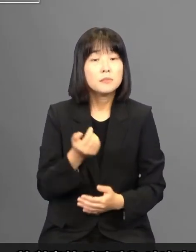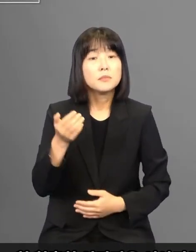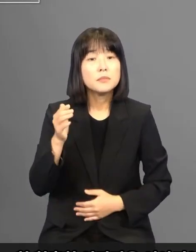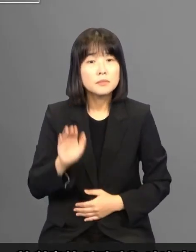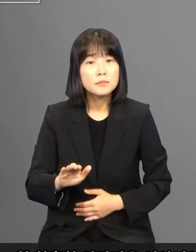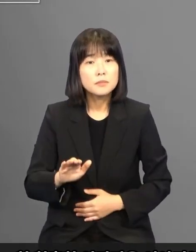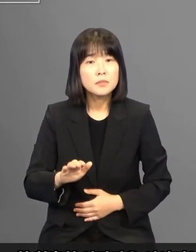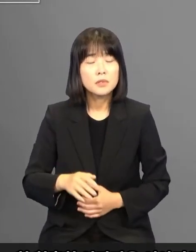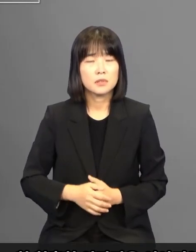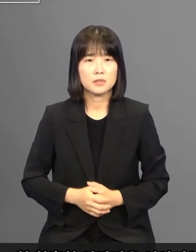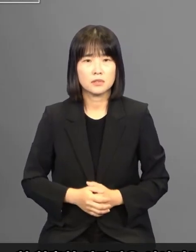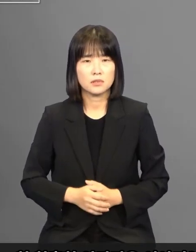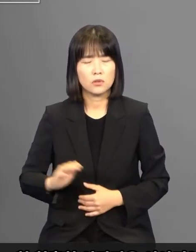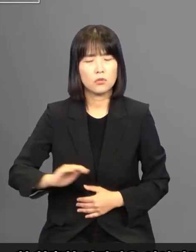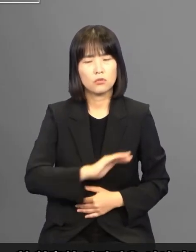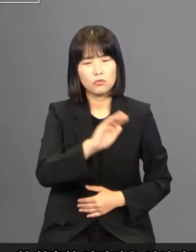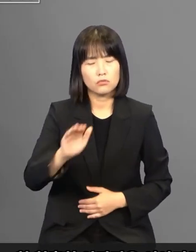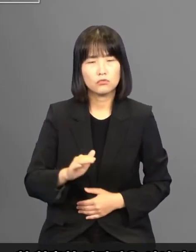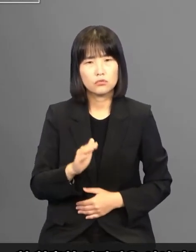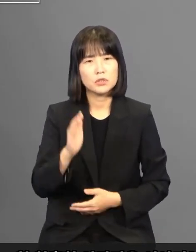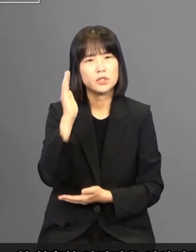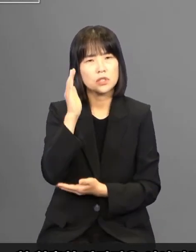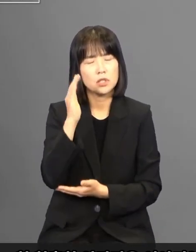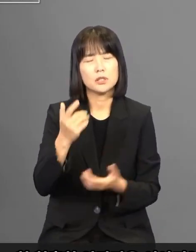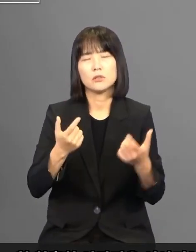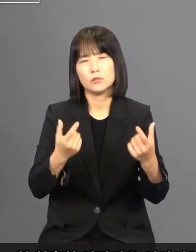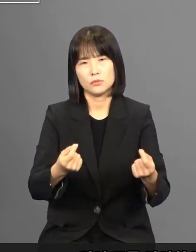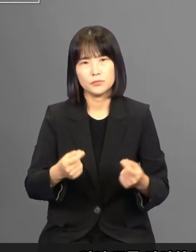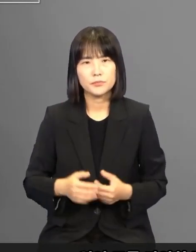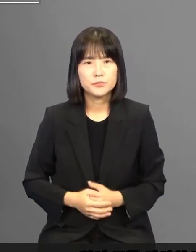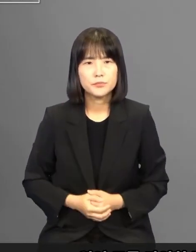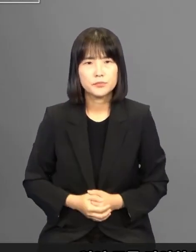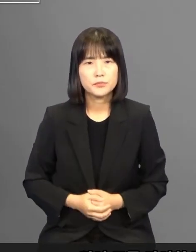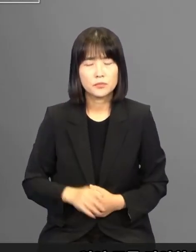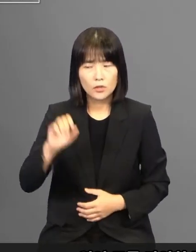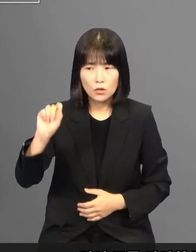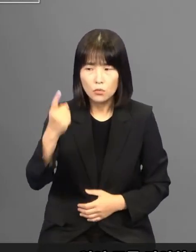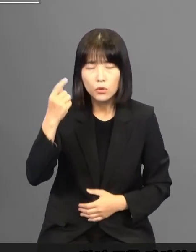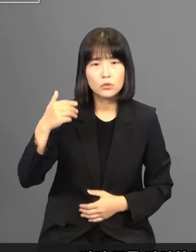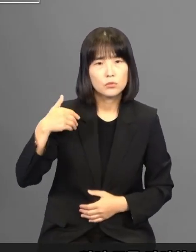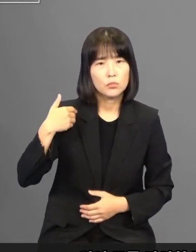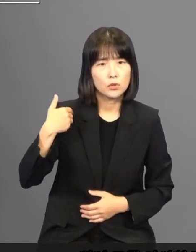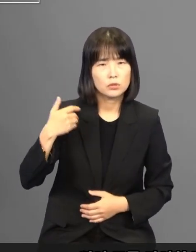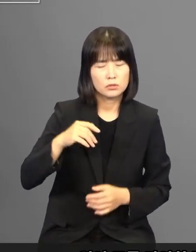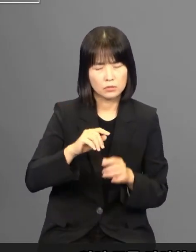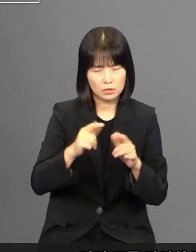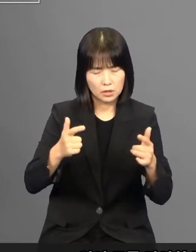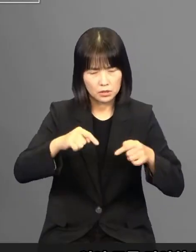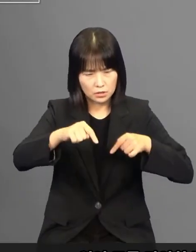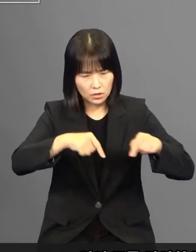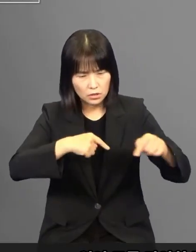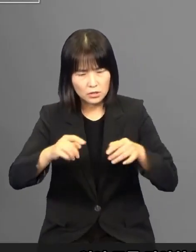사실 우리의 이야기가 되는 것이죠. 원인 모를 다양한 정치적, 경제적,